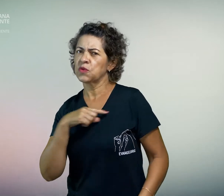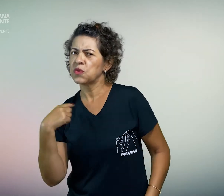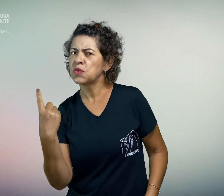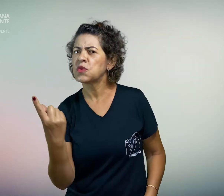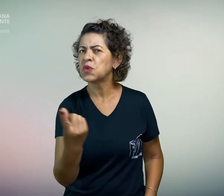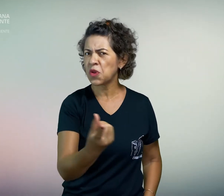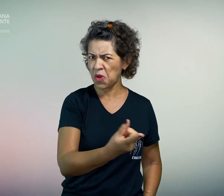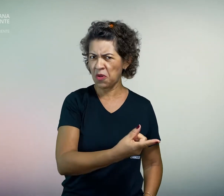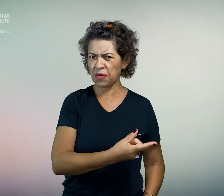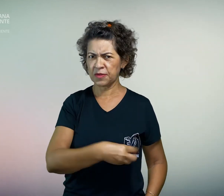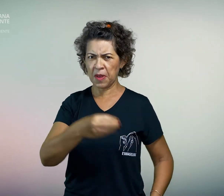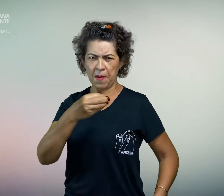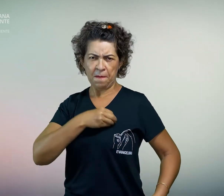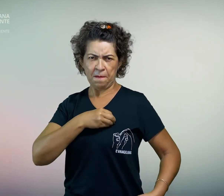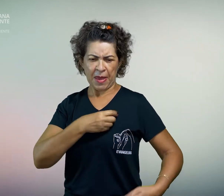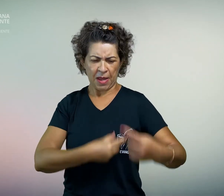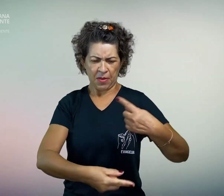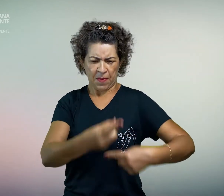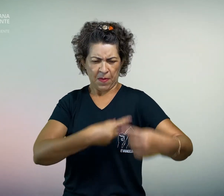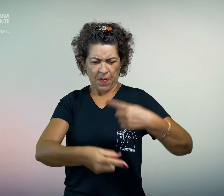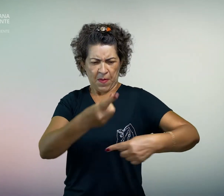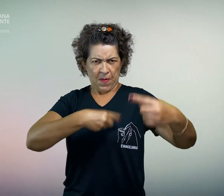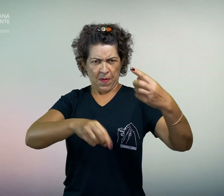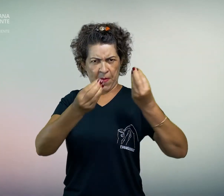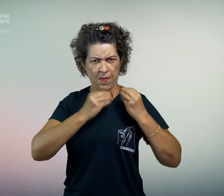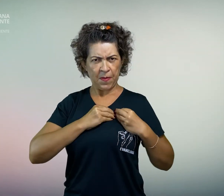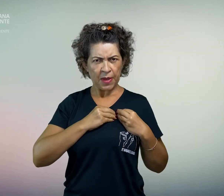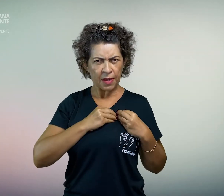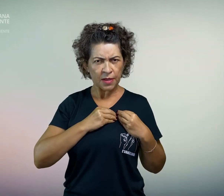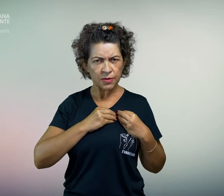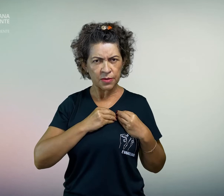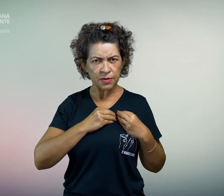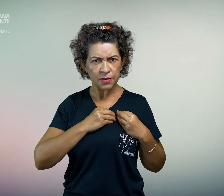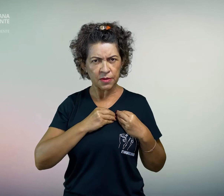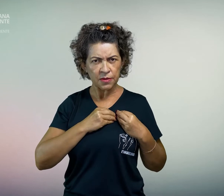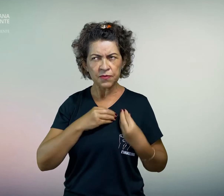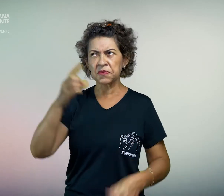Será que realmente herdamos pecados dos nossos pais e avós?